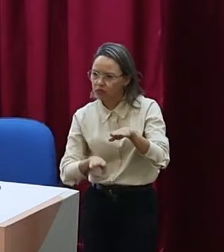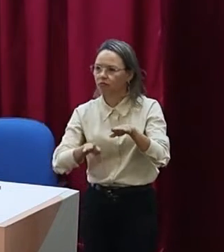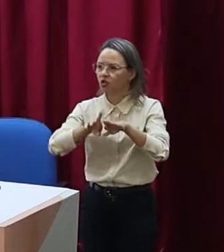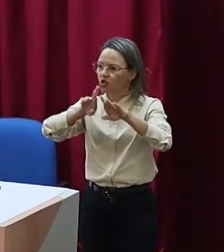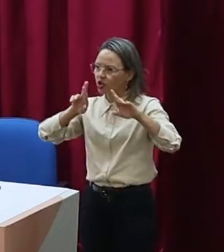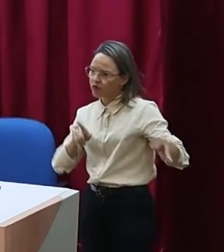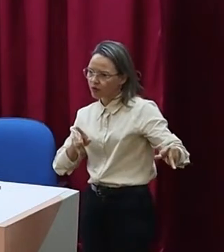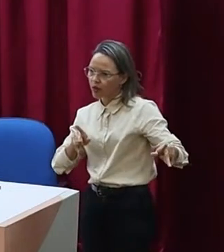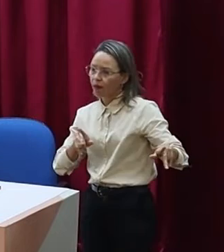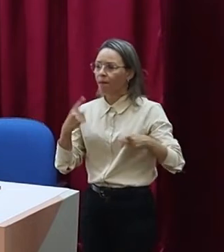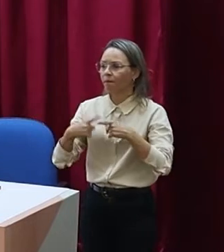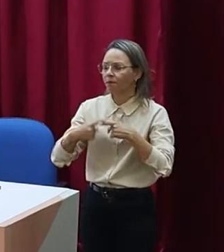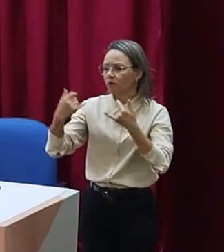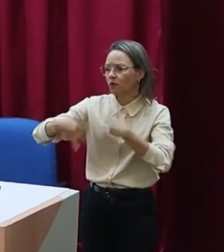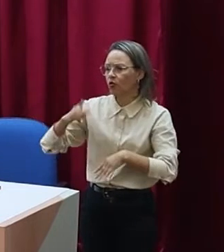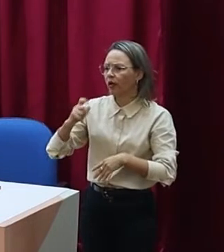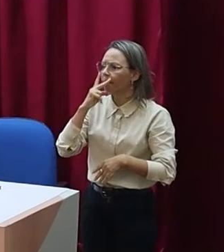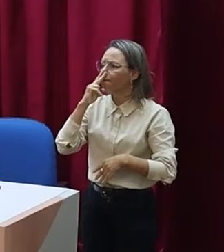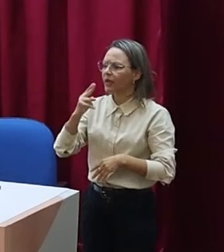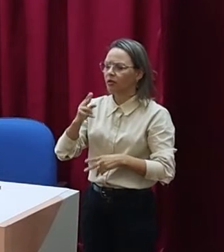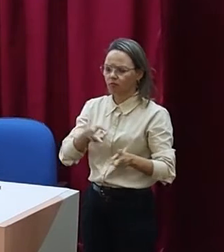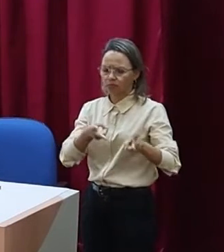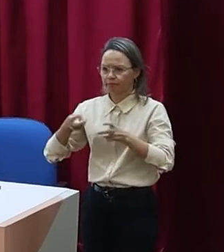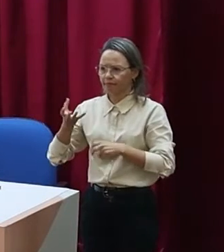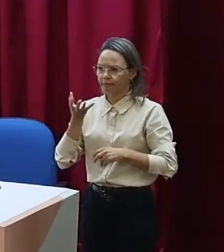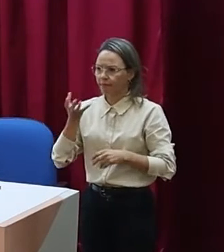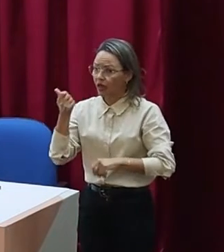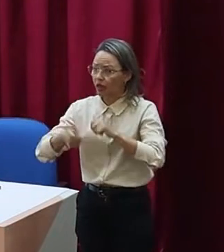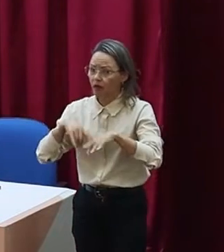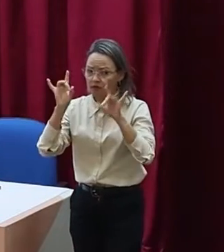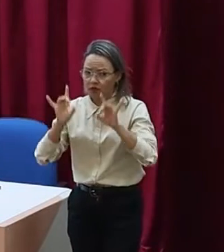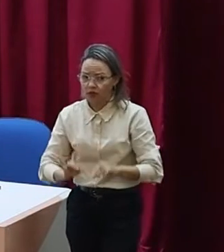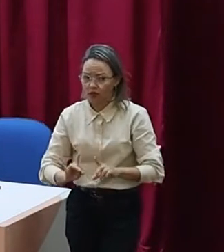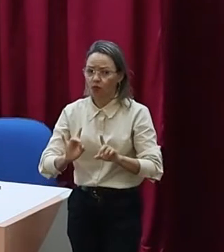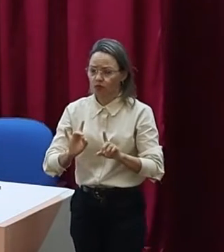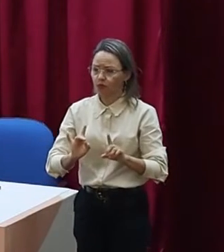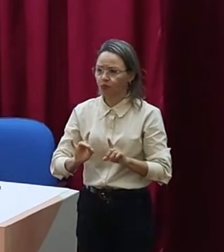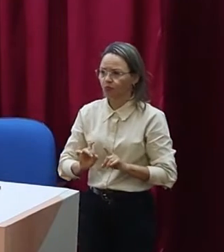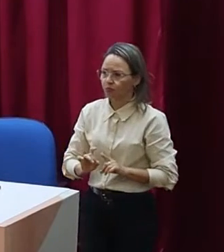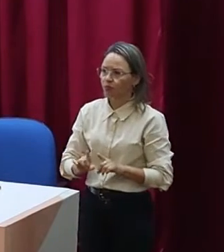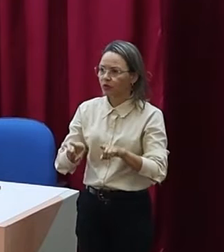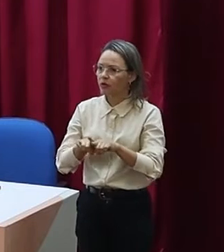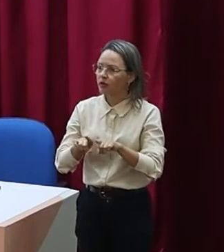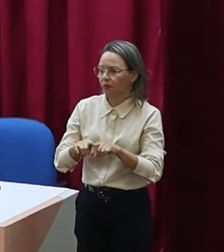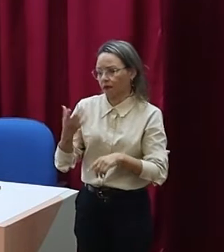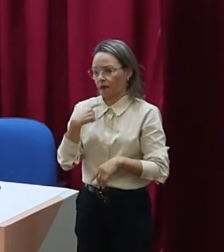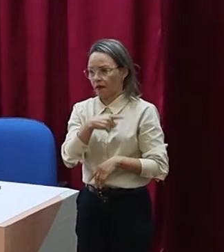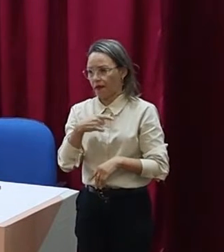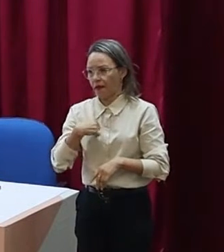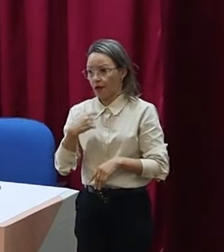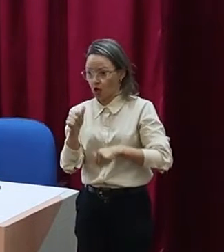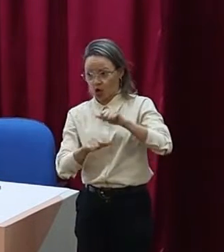Né? Ela diz o seguinte, busca-se chamar a atenção para as especificidades de um grupo por meio da diferenciação. E aqui eu fiz